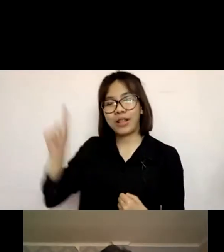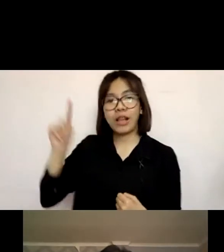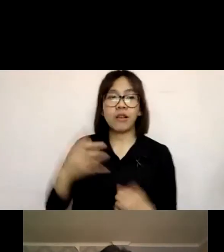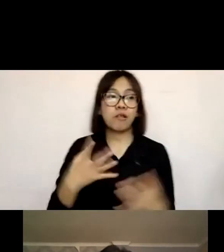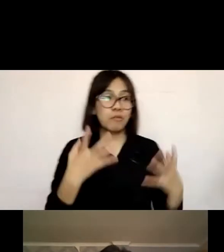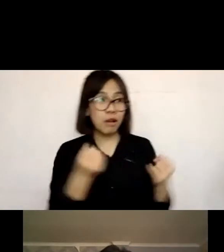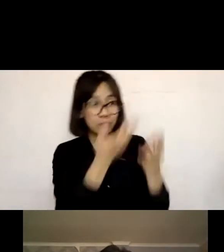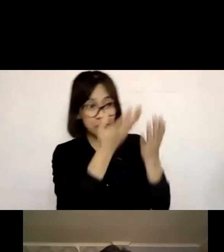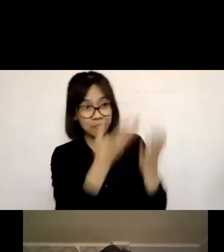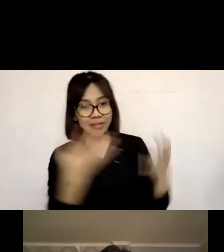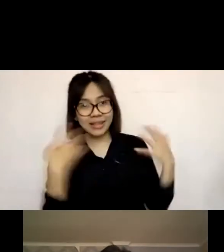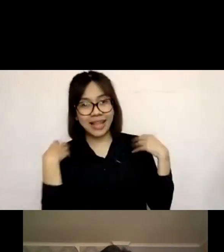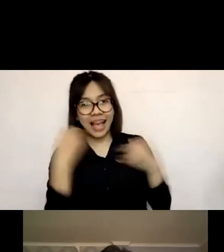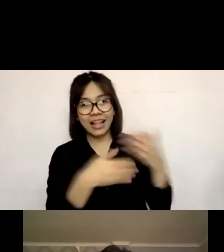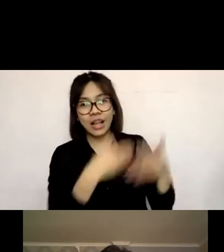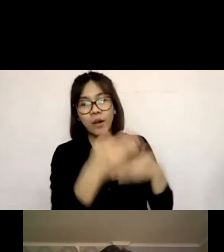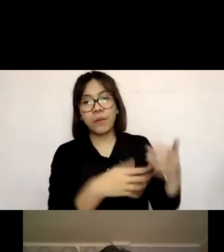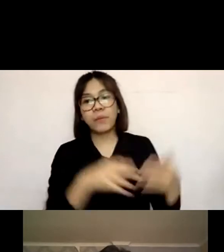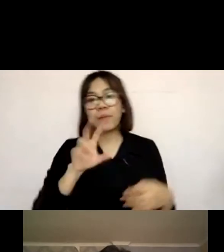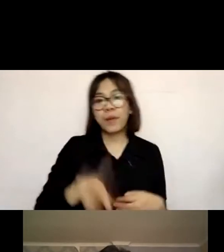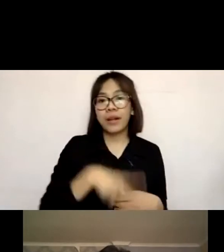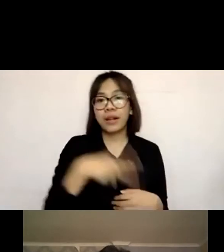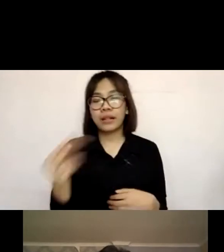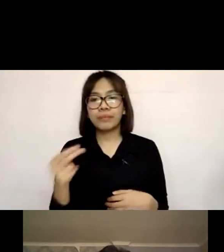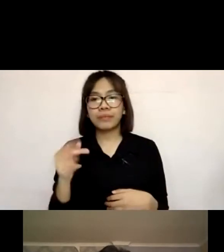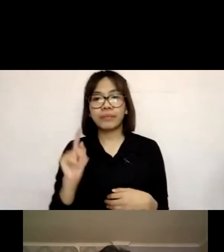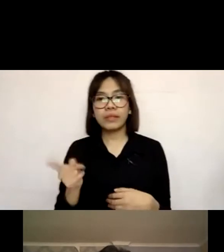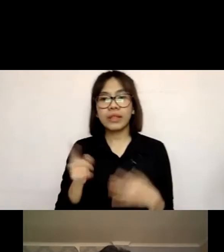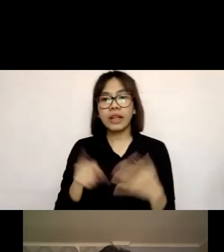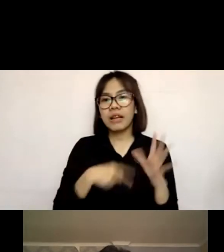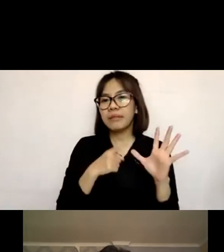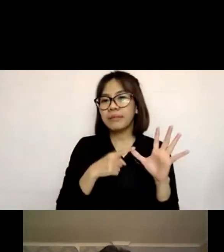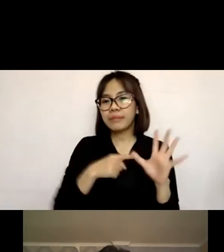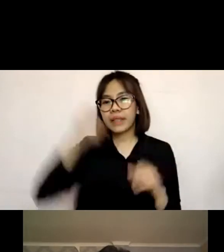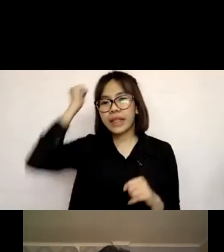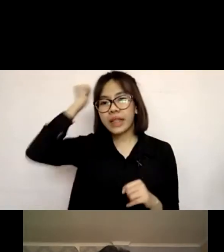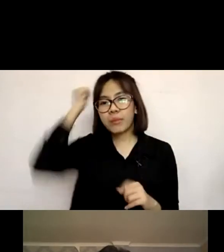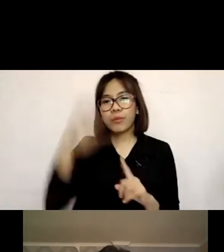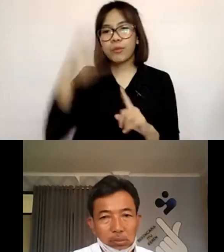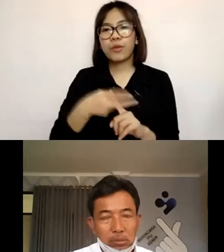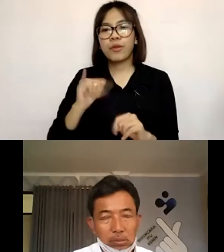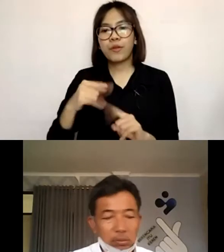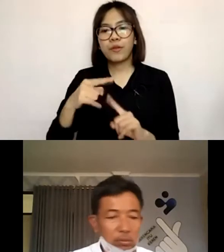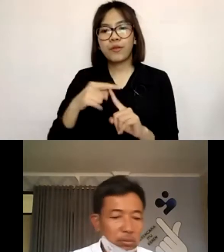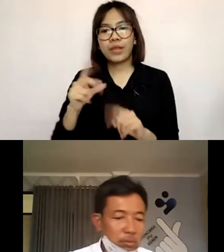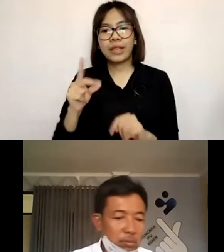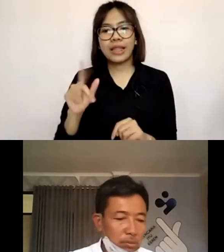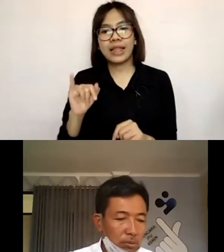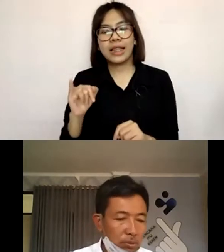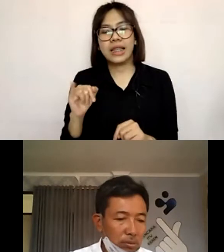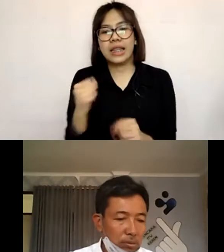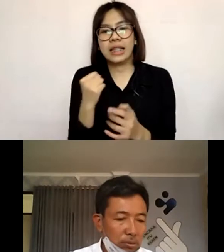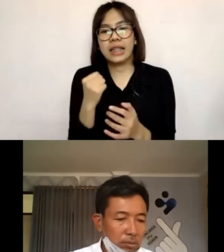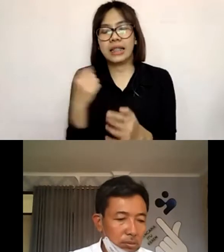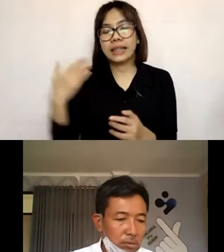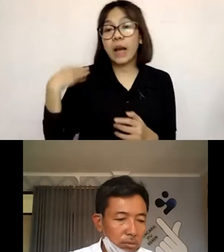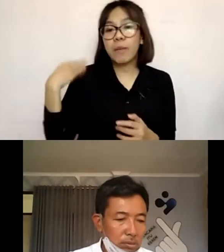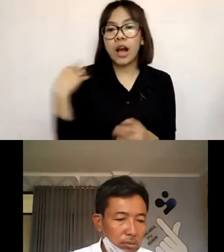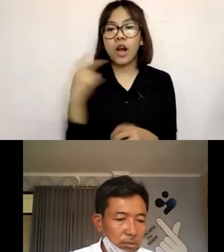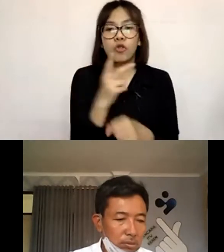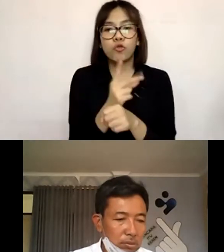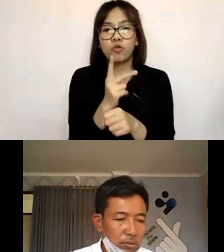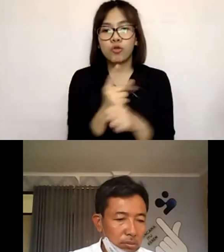terus. Oke. Kemudian ada Ibu Fitri Solihati, SPD, Guru SMPN 1 Cileunyi, Kabupaten